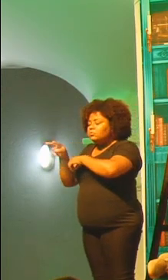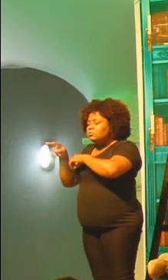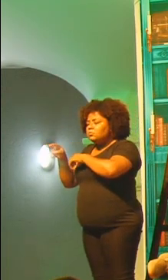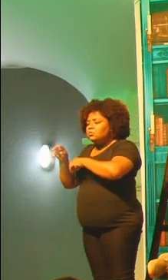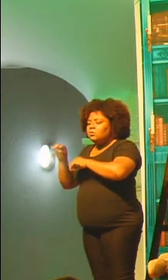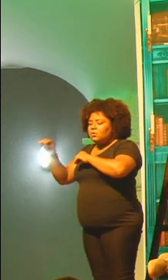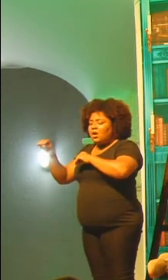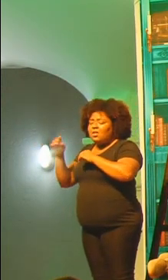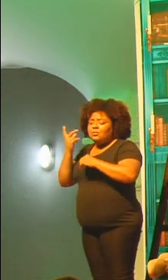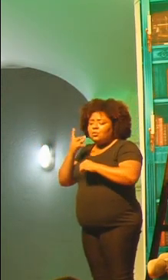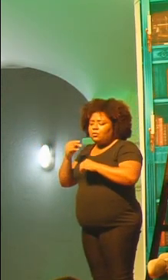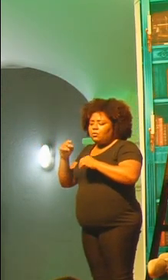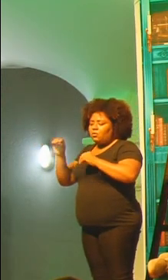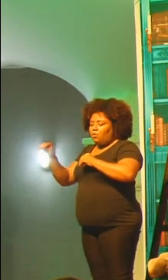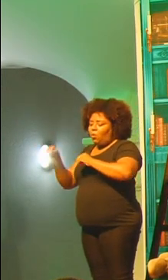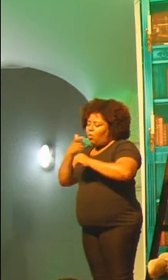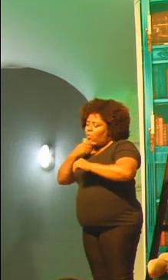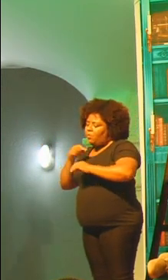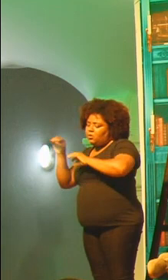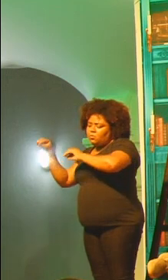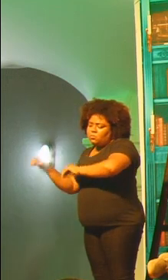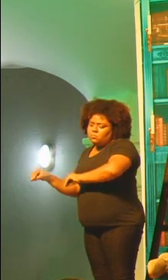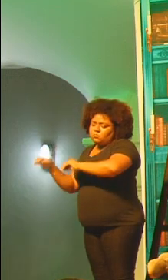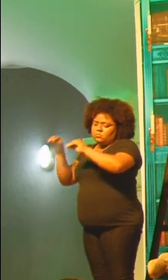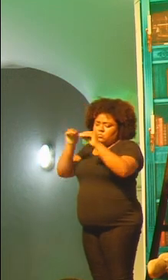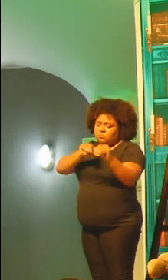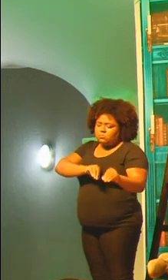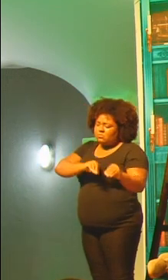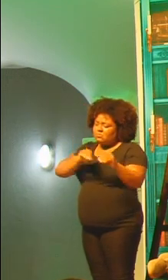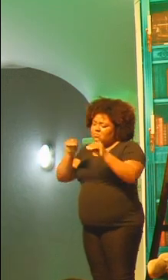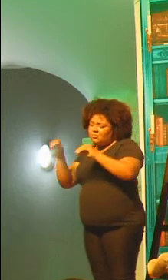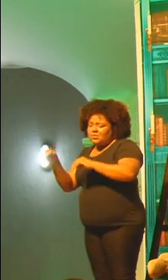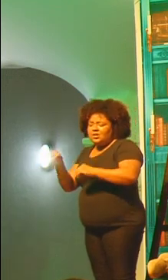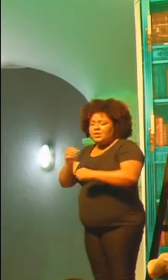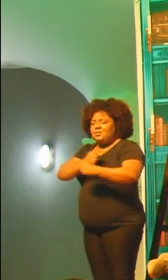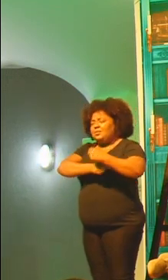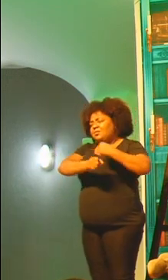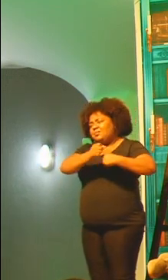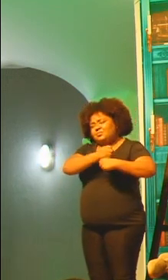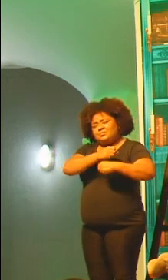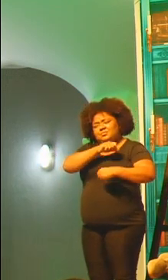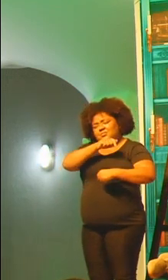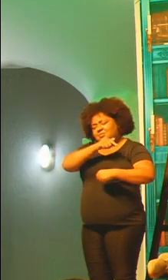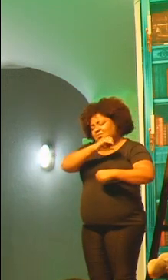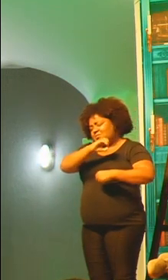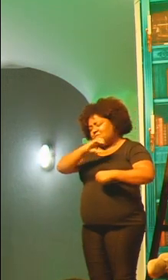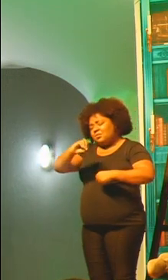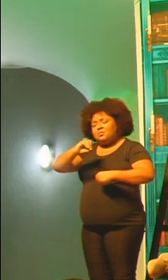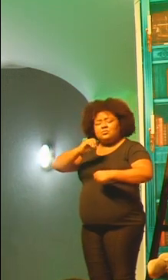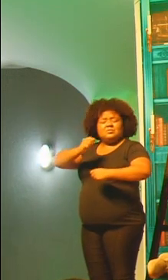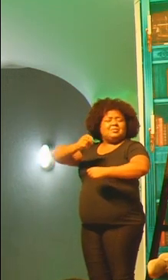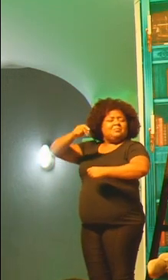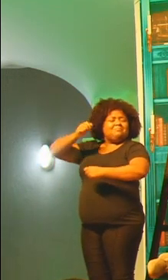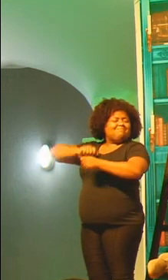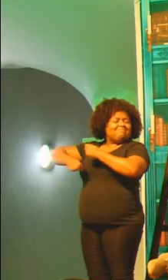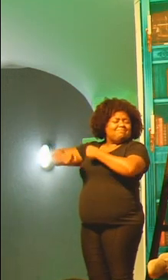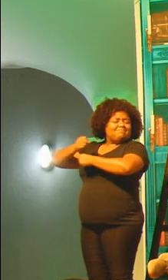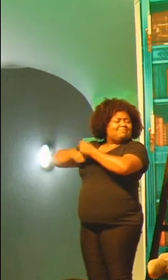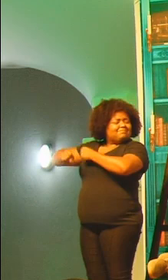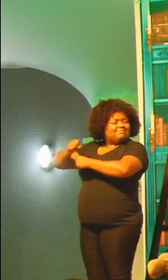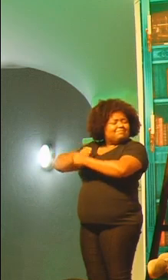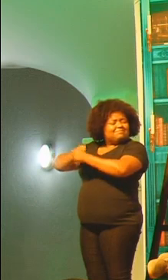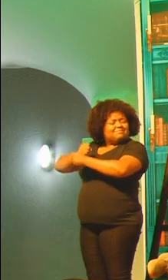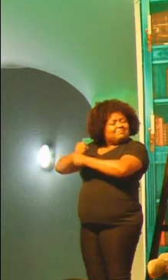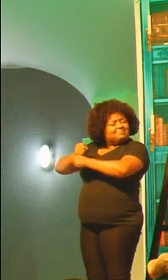do homem é uma coisa tão remota, de 700, de milhares de anos, né? E como é que a gente vem tratando